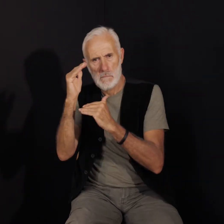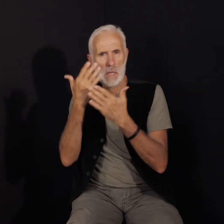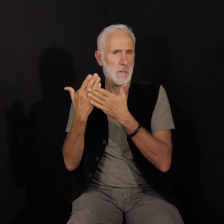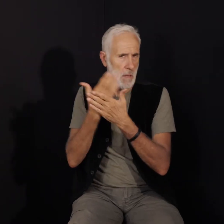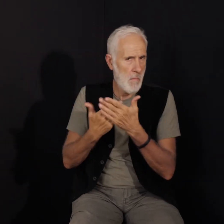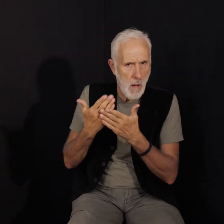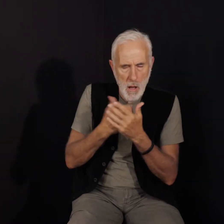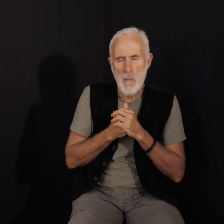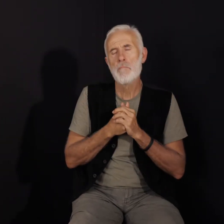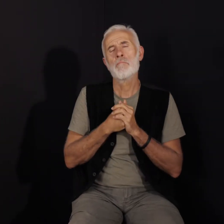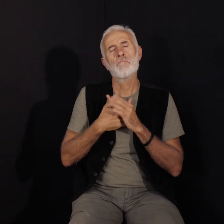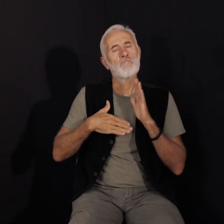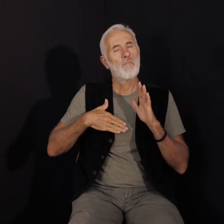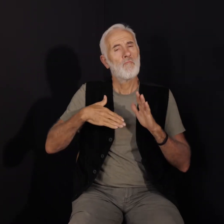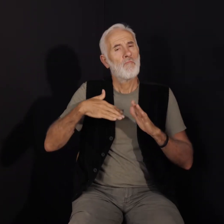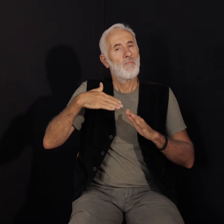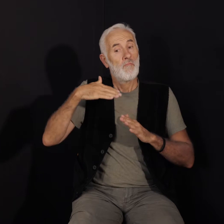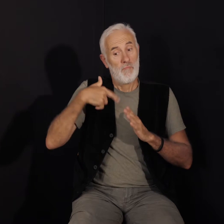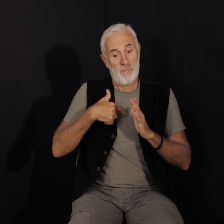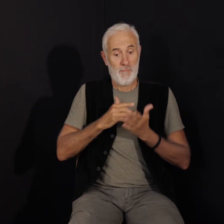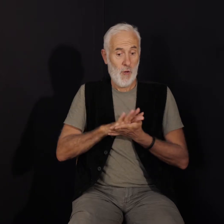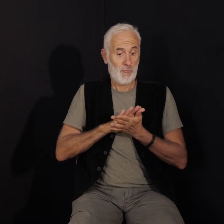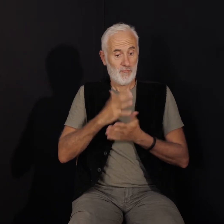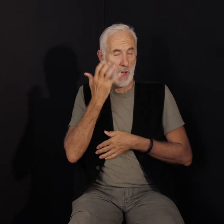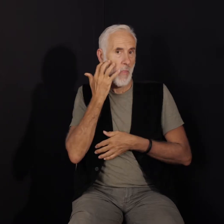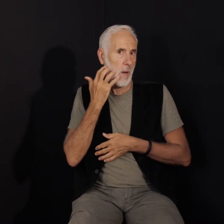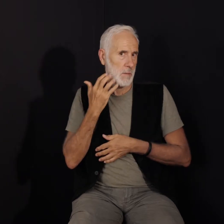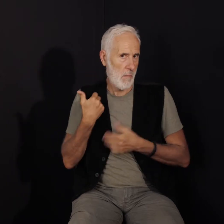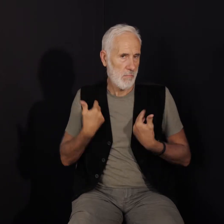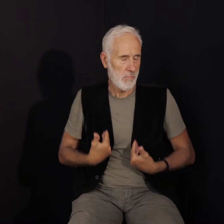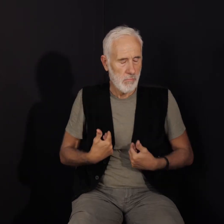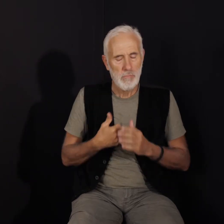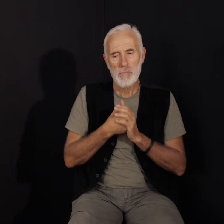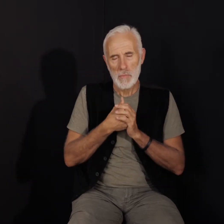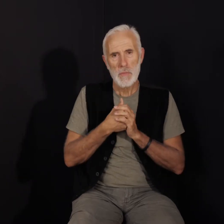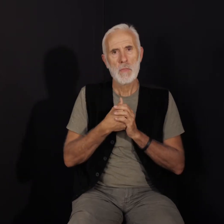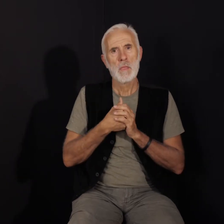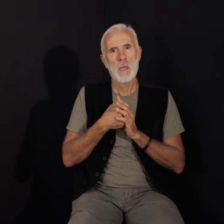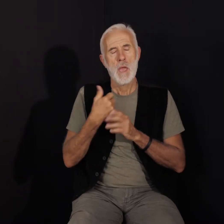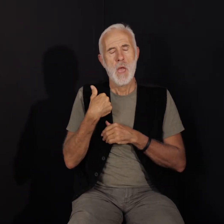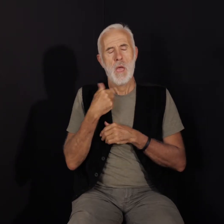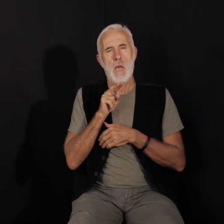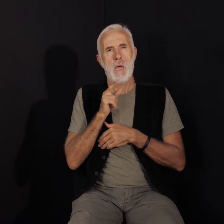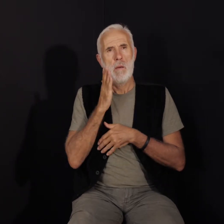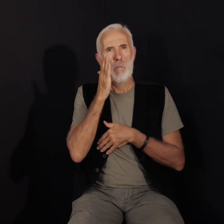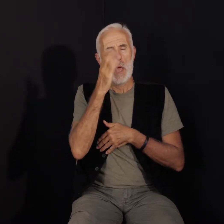grandissant, adolescente, j'ai contemplé deux futurs possibles.